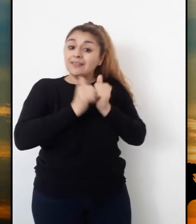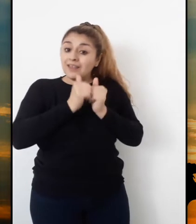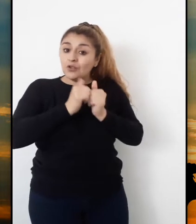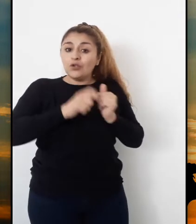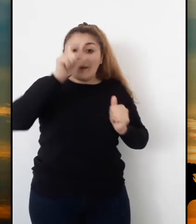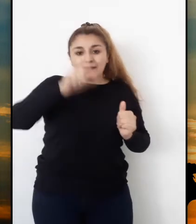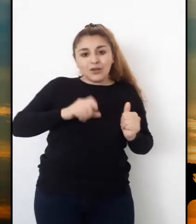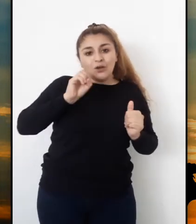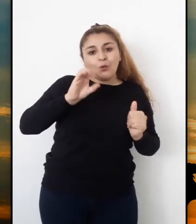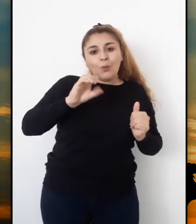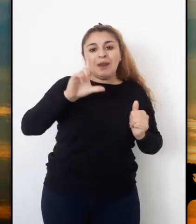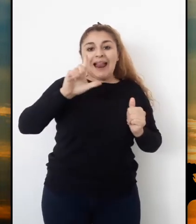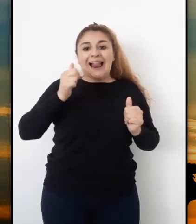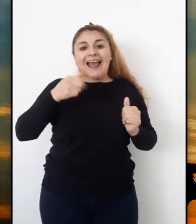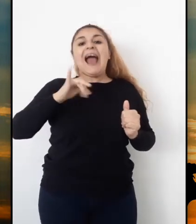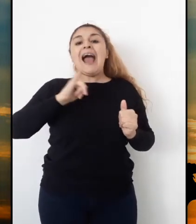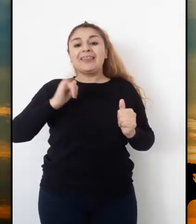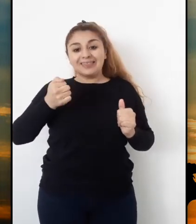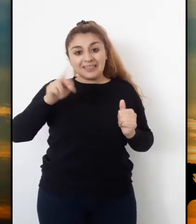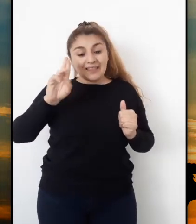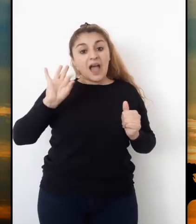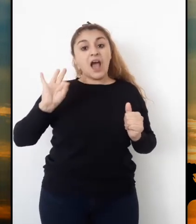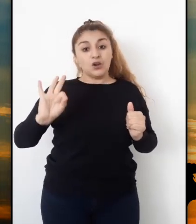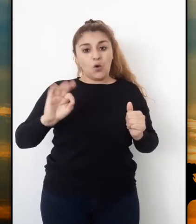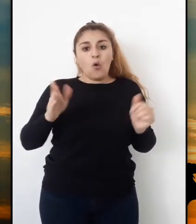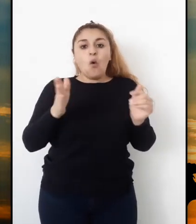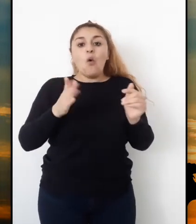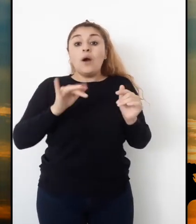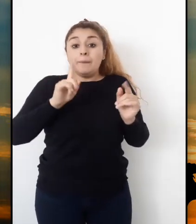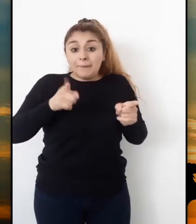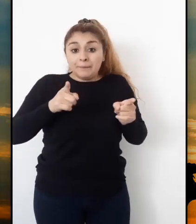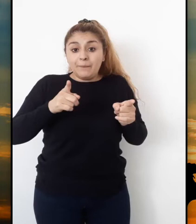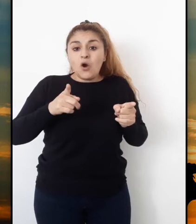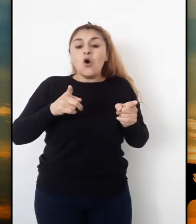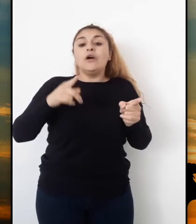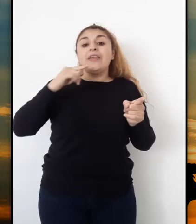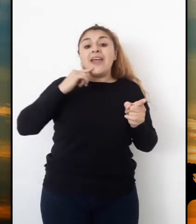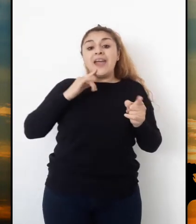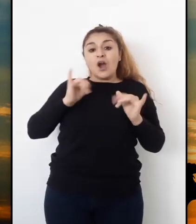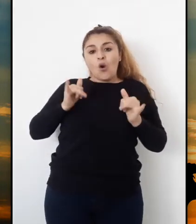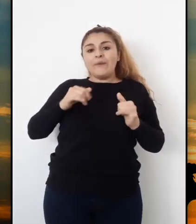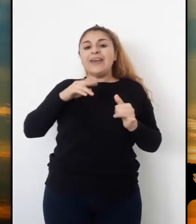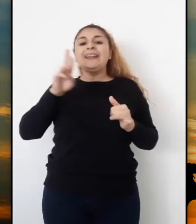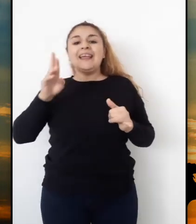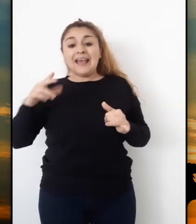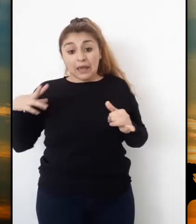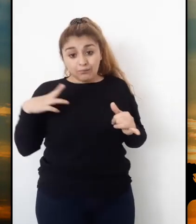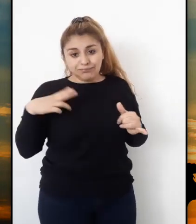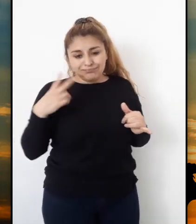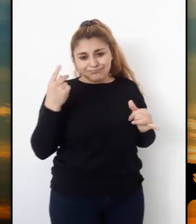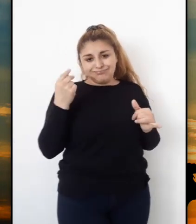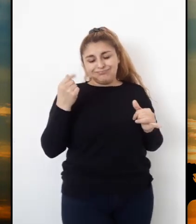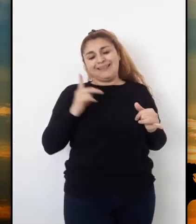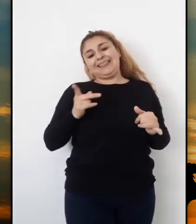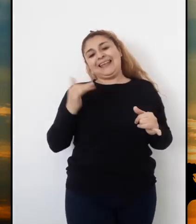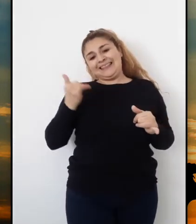riche toujours vêtu d'habits coûteux et raffinés. El rico siempre vestido con